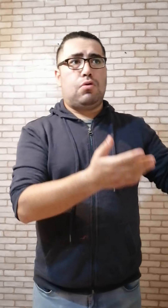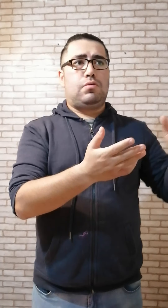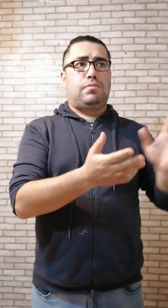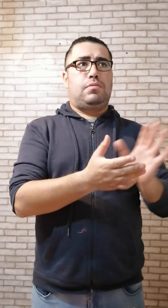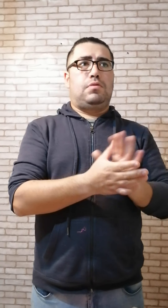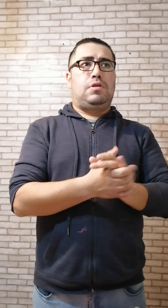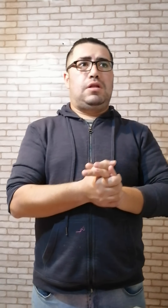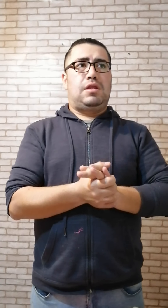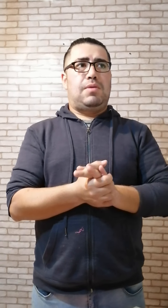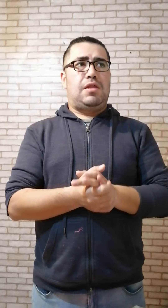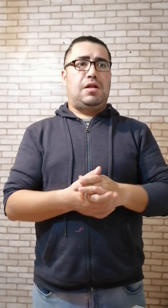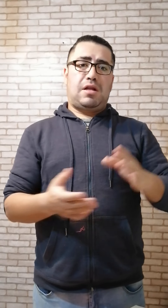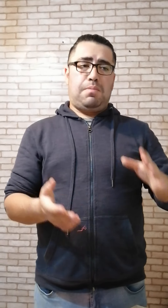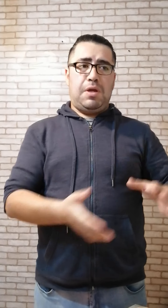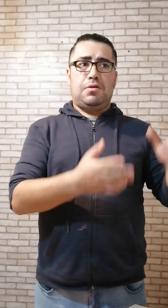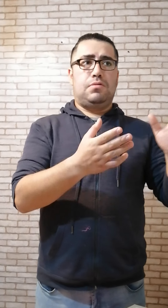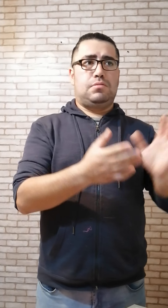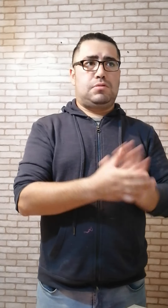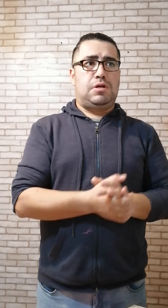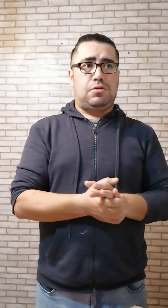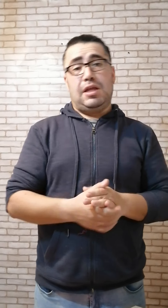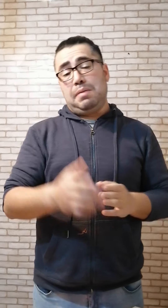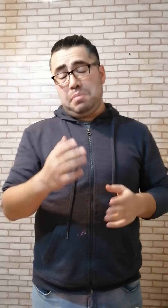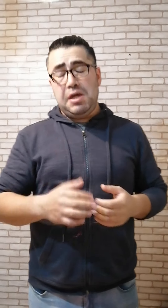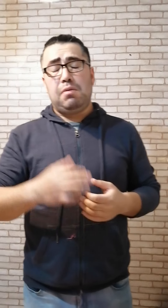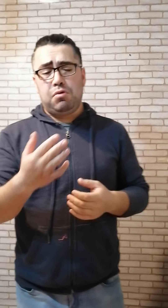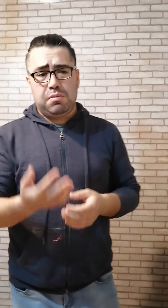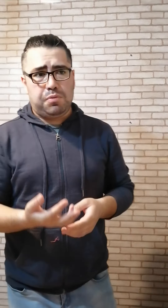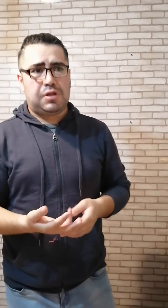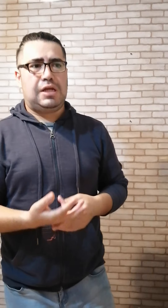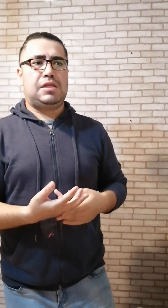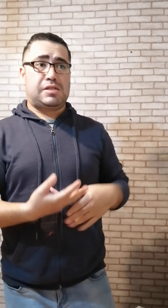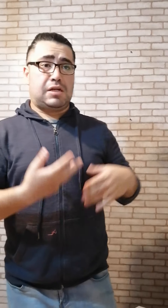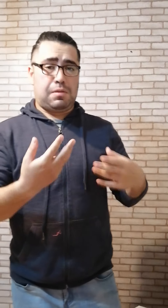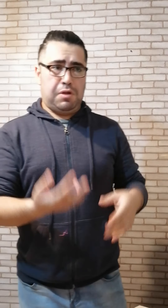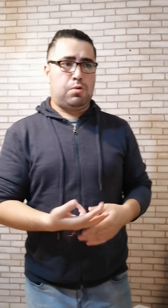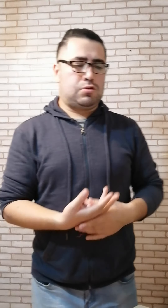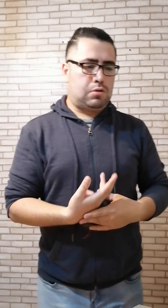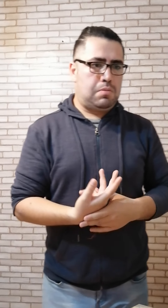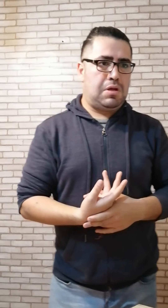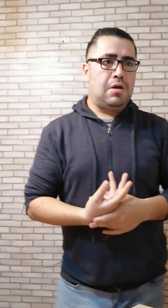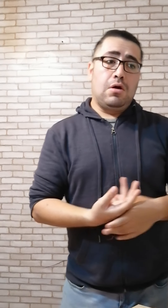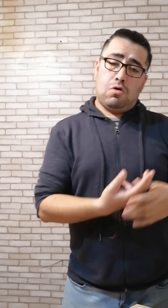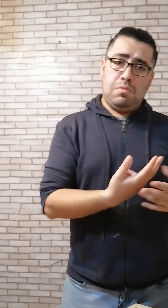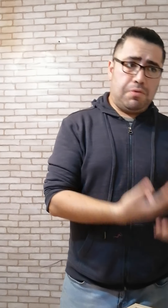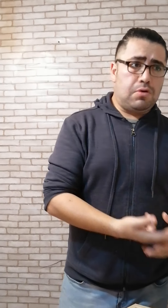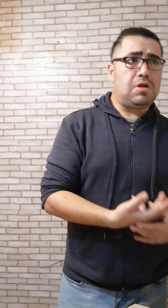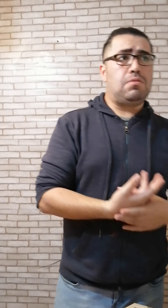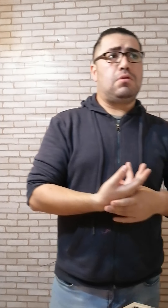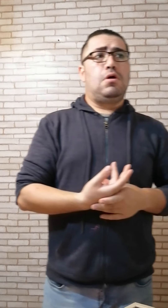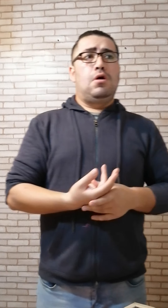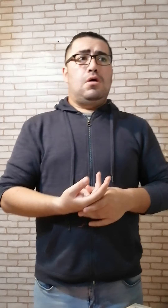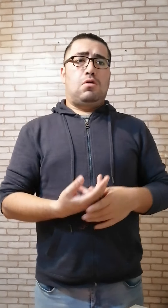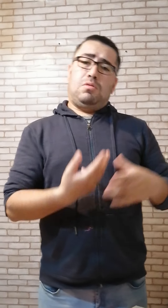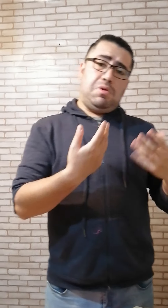del tema del respeto cierto que también muy importante el ser respetuoso con mí con mi prójimo con mi